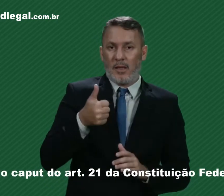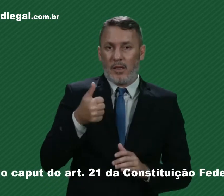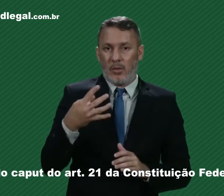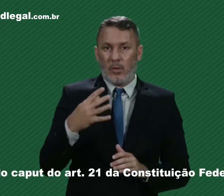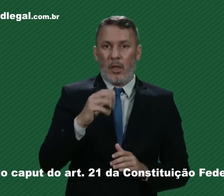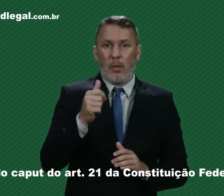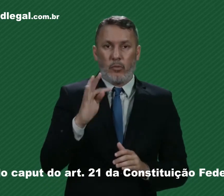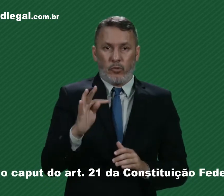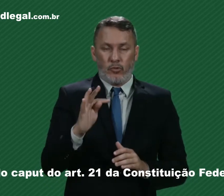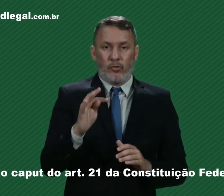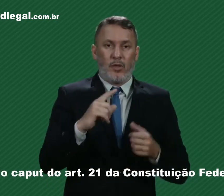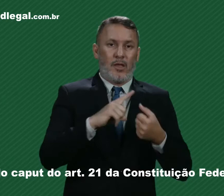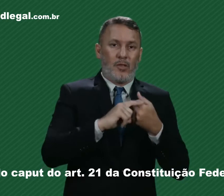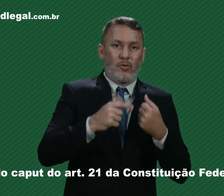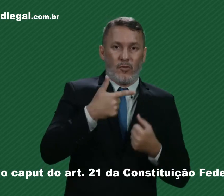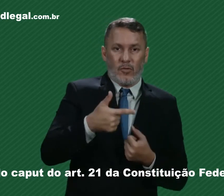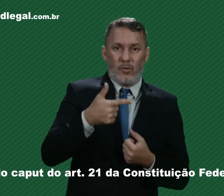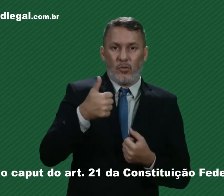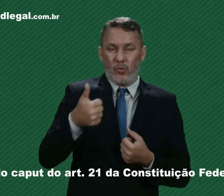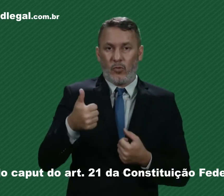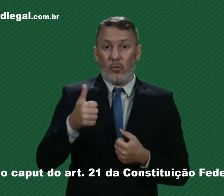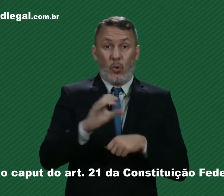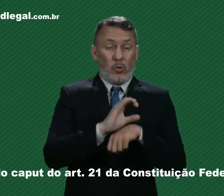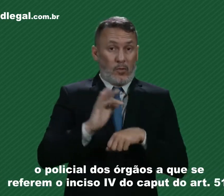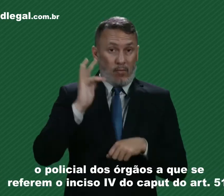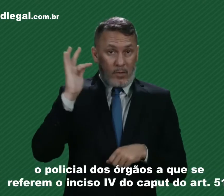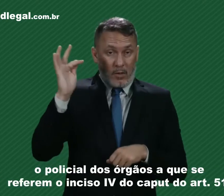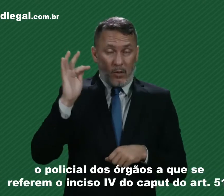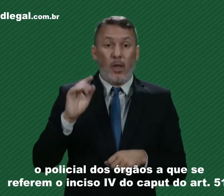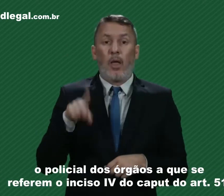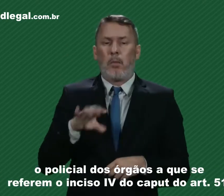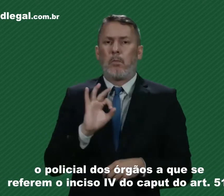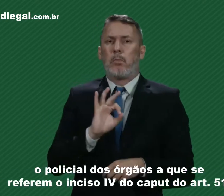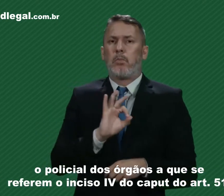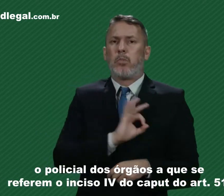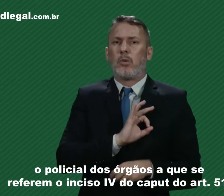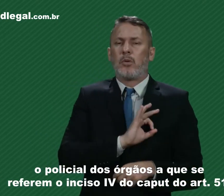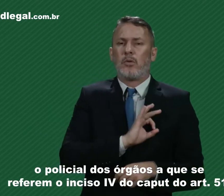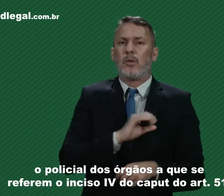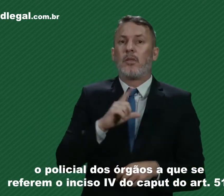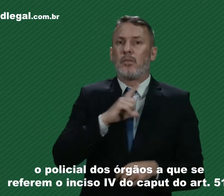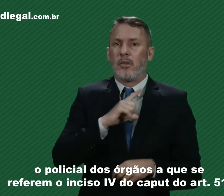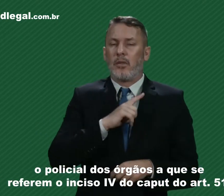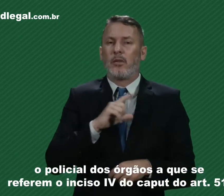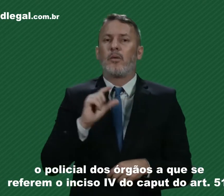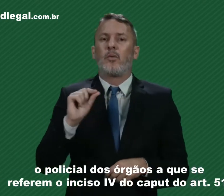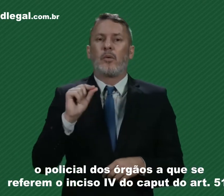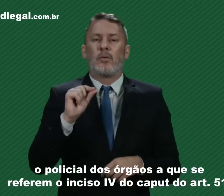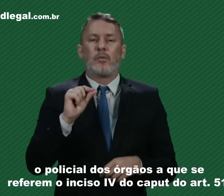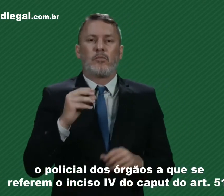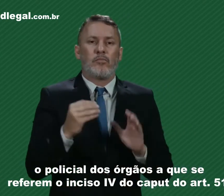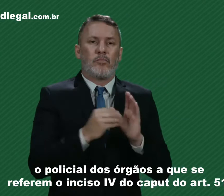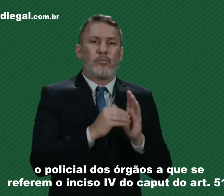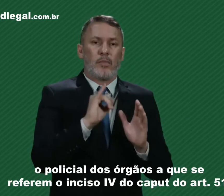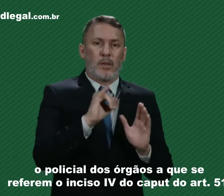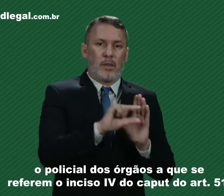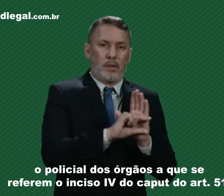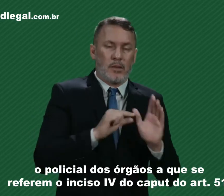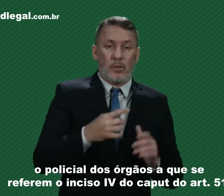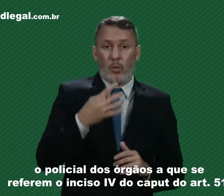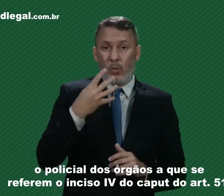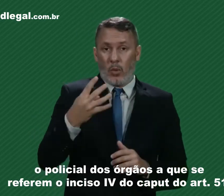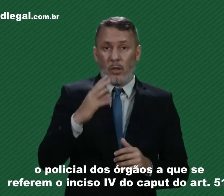14 do caput do artigo 21 da Constituição Federal, o policial dos órgãos a que se referem o inciso 4